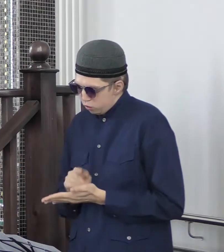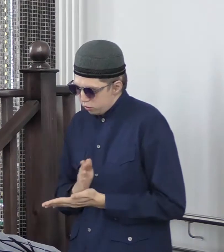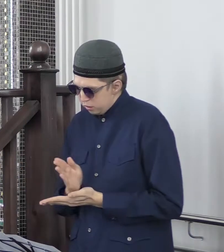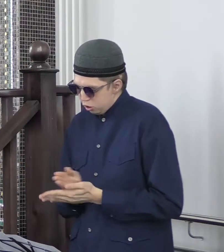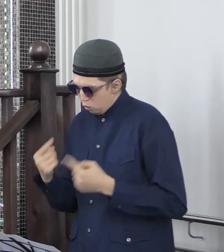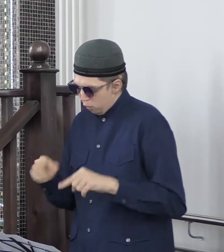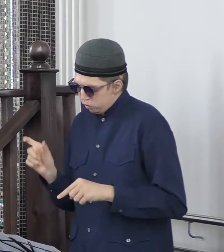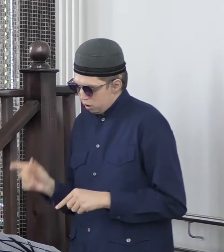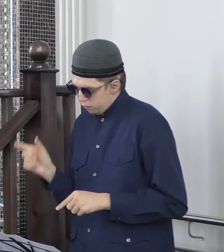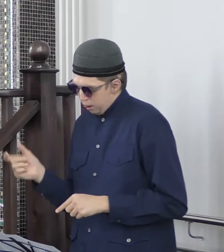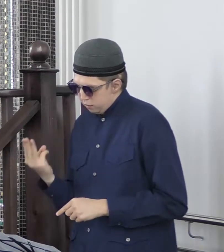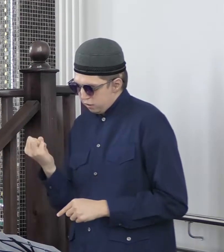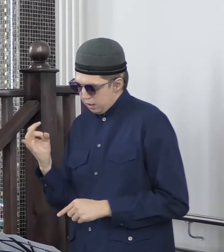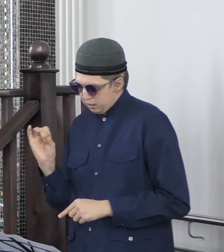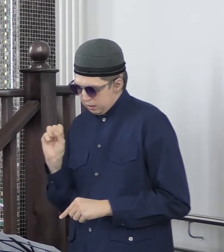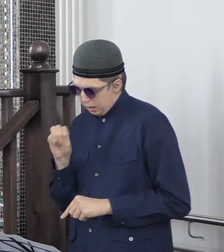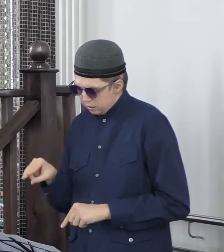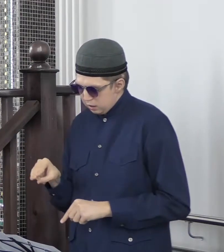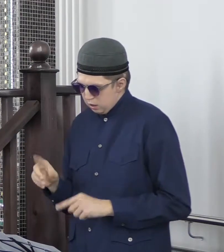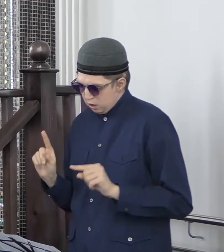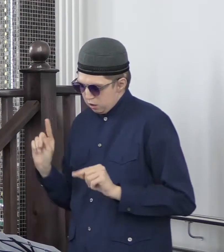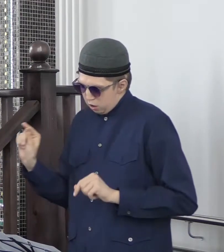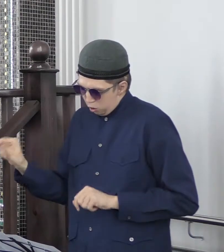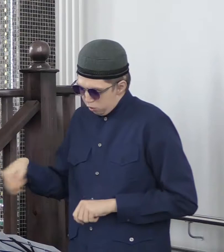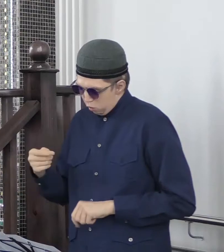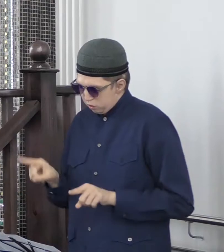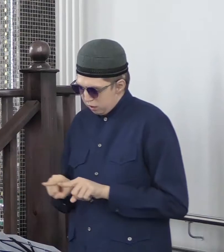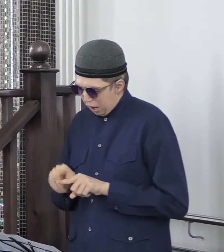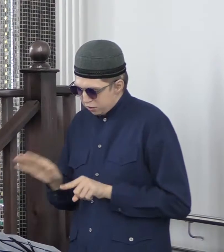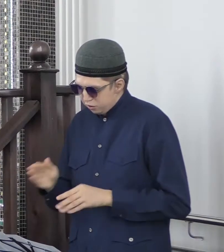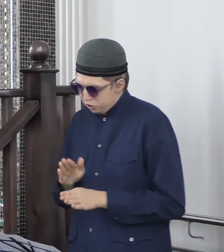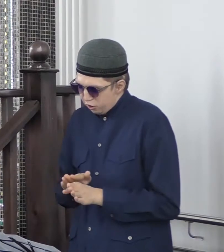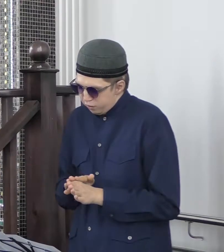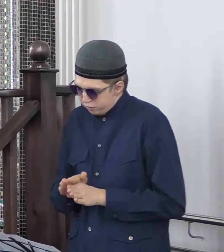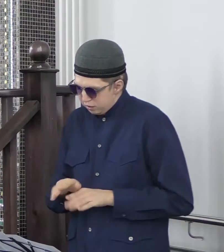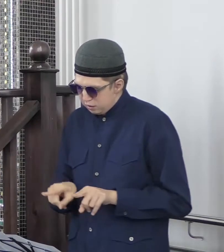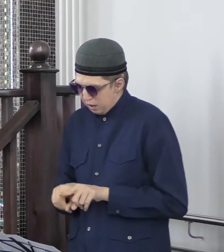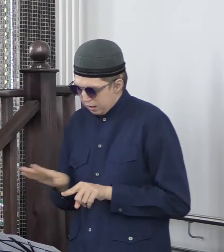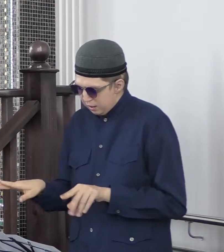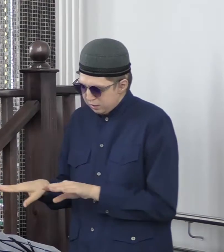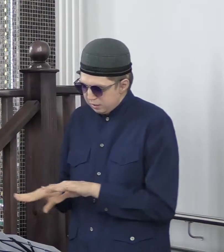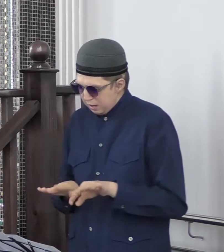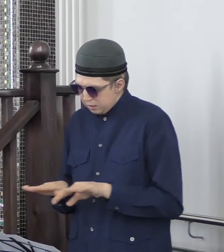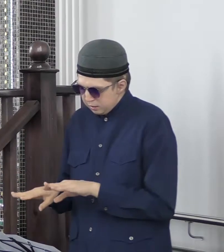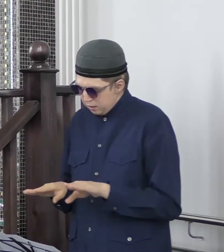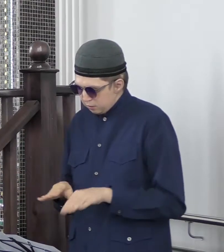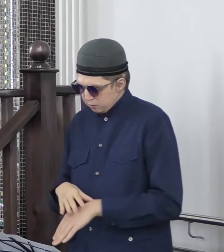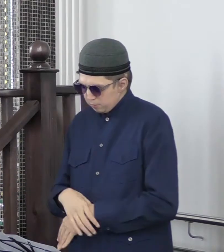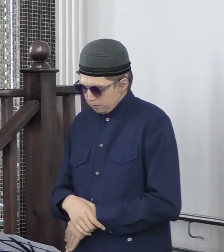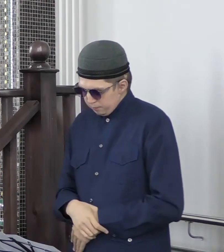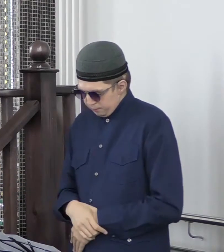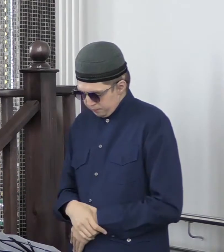وَاَتَصِمُوا بِحَبِّ اللَّهِ جَمِيرًا اِذْ كُنْتُمْ اَغْدَاءً فَأَلَّفَ بَيْنَ قُلُوبِكُمْ فَأَصْبَحْتُمْ بِنِعْمَتِهِ